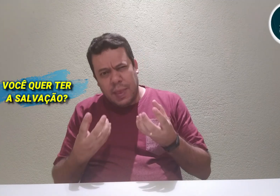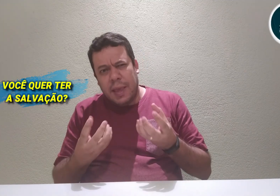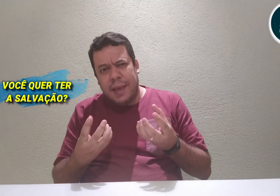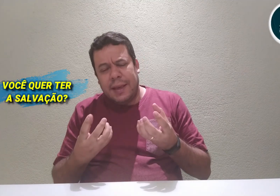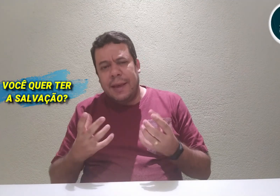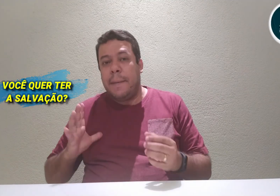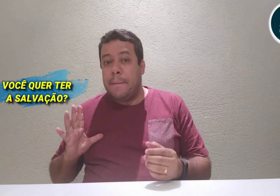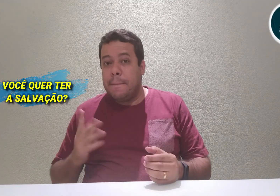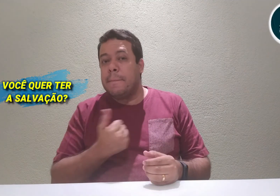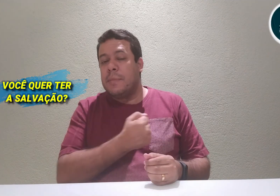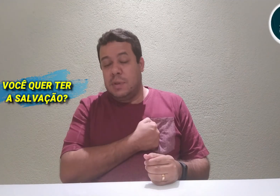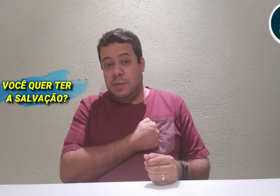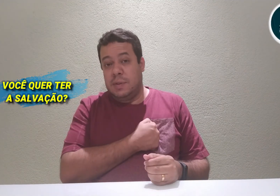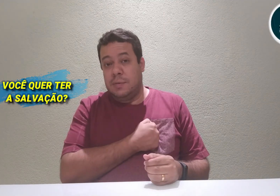Você quer ter a salvação?